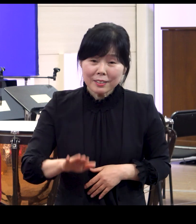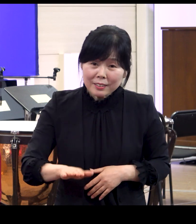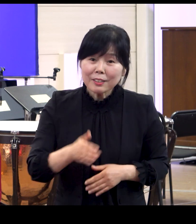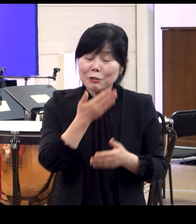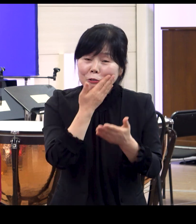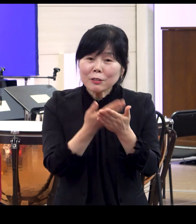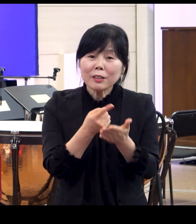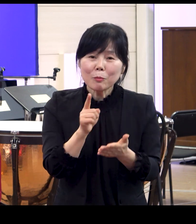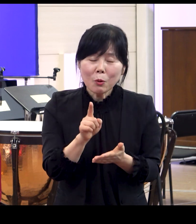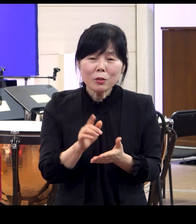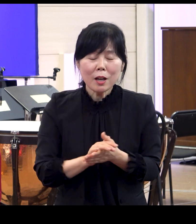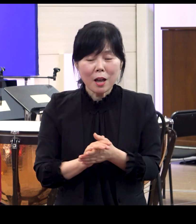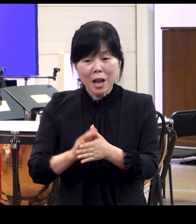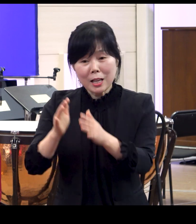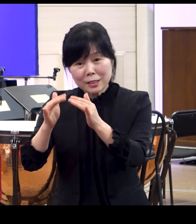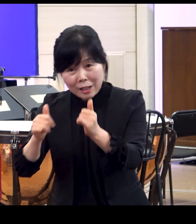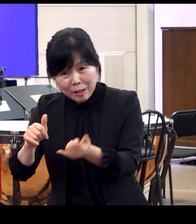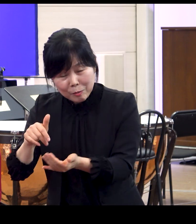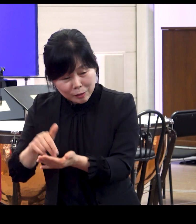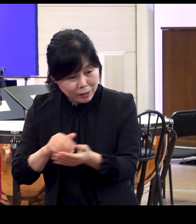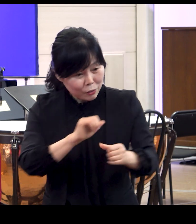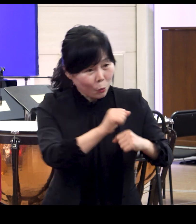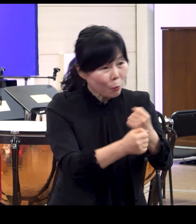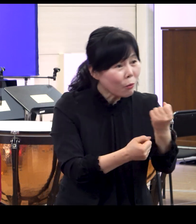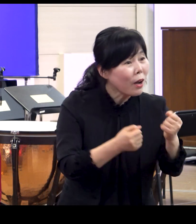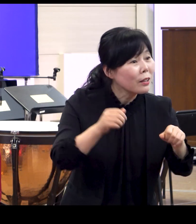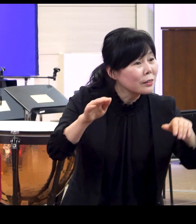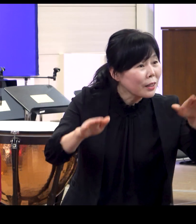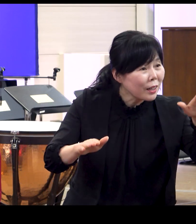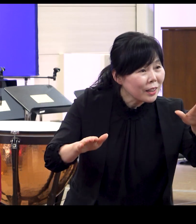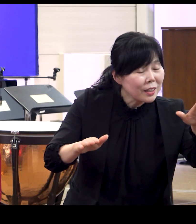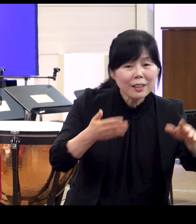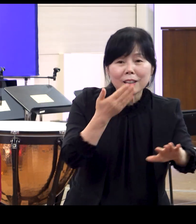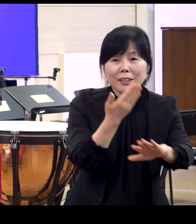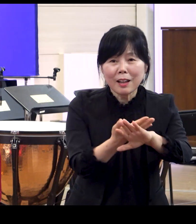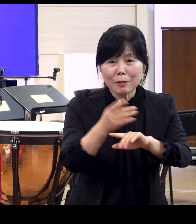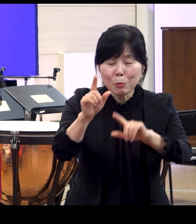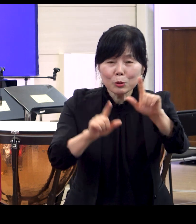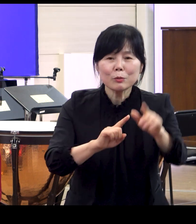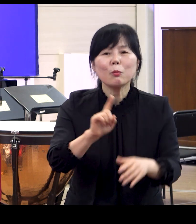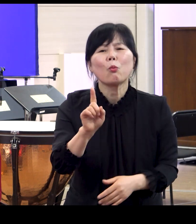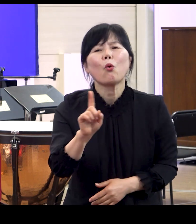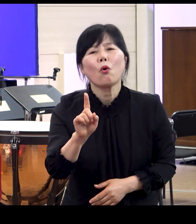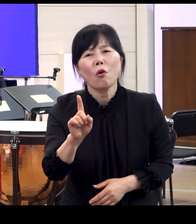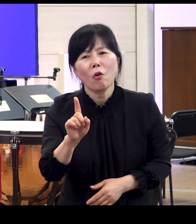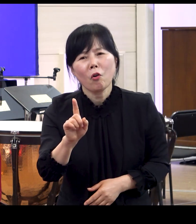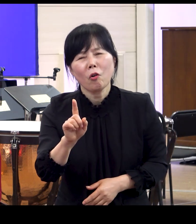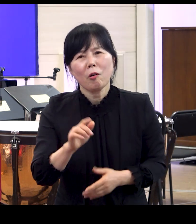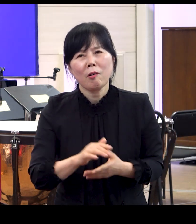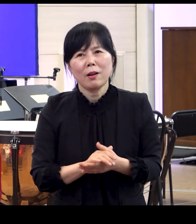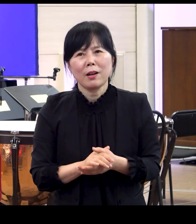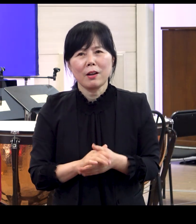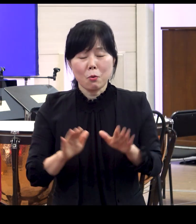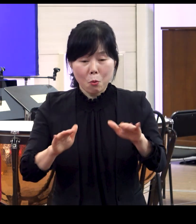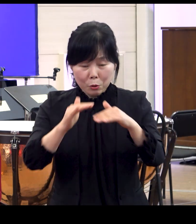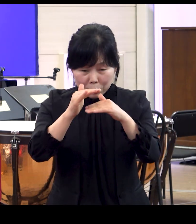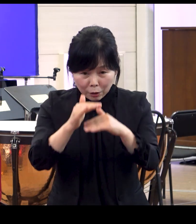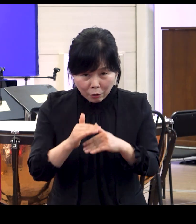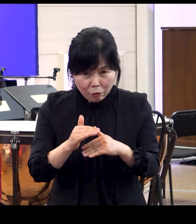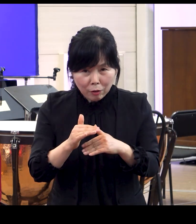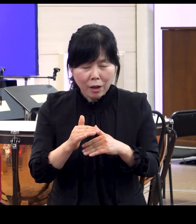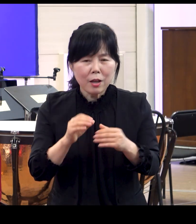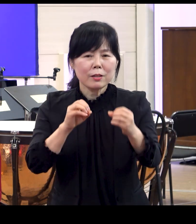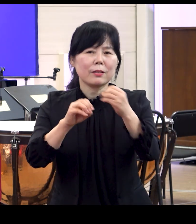자, 그렇기 때문에 인간이 동물과 달라야 한다는 거, 이건 무슨 얘기냐? 어떻게 해야 되는 것이냐? 이것은요,